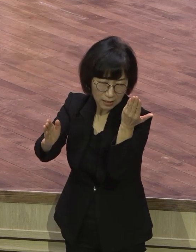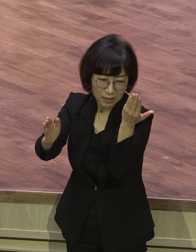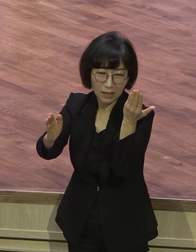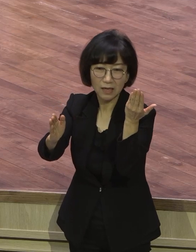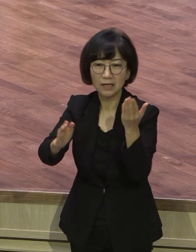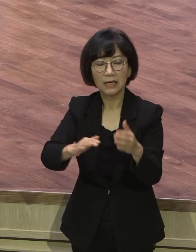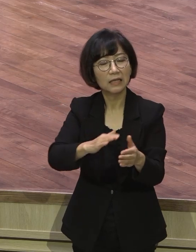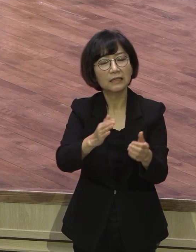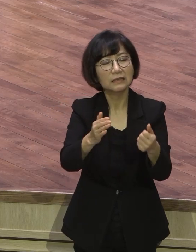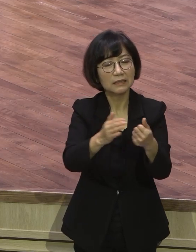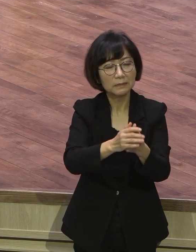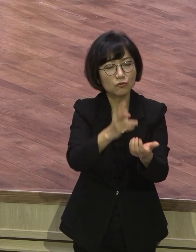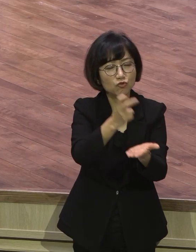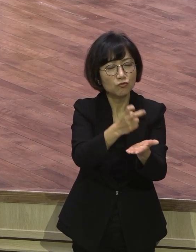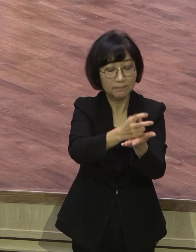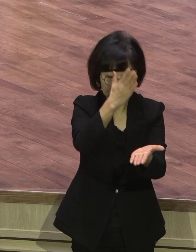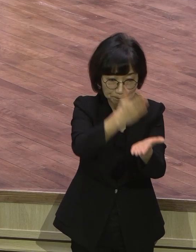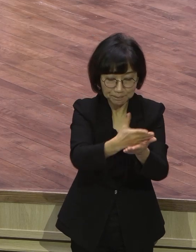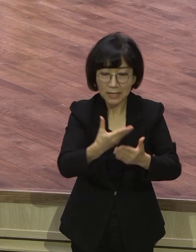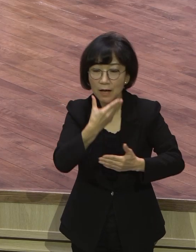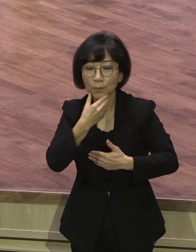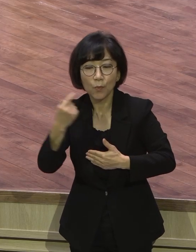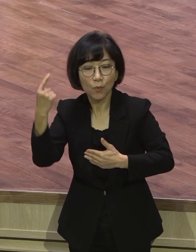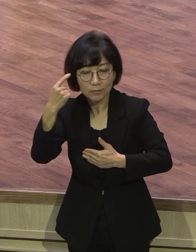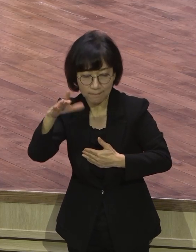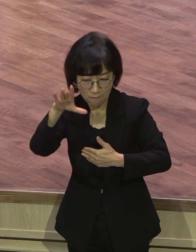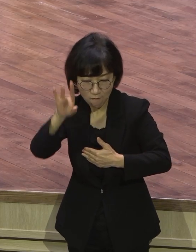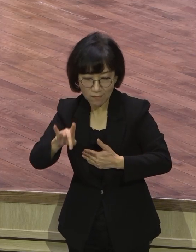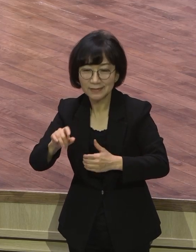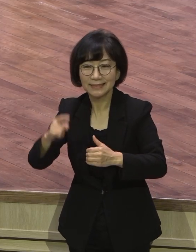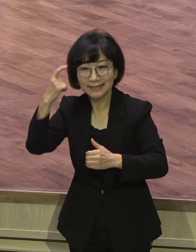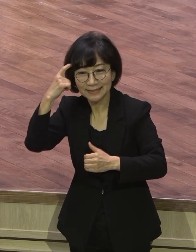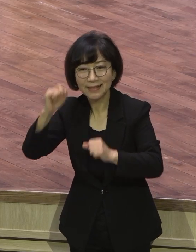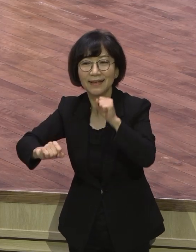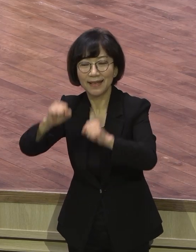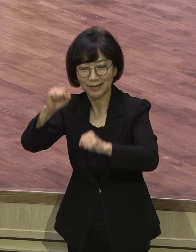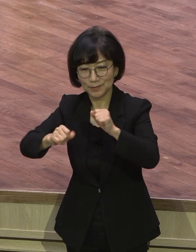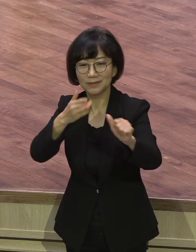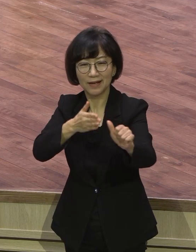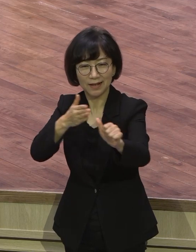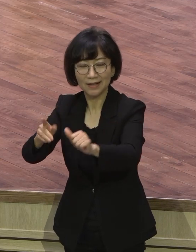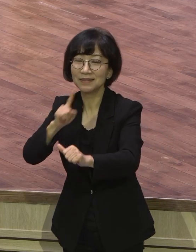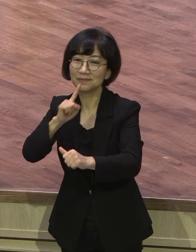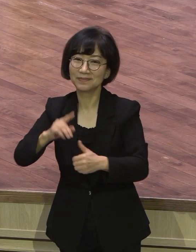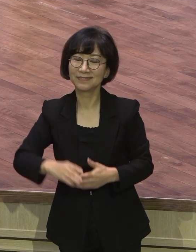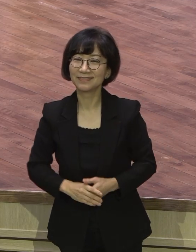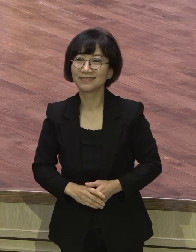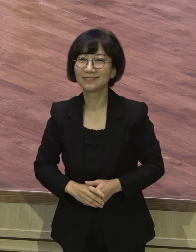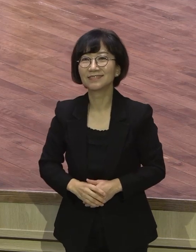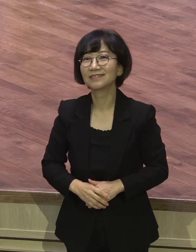벗어나서 복음적 생각 복음적 행동 이걸 지금 말씀하고 있는 거예요.